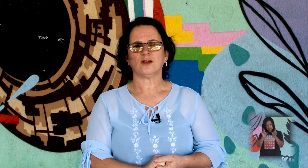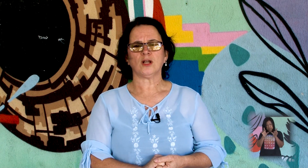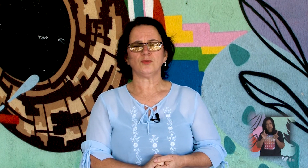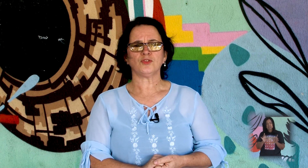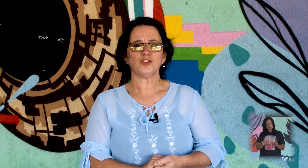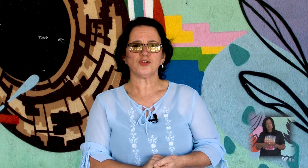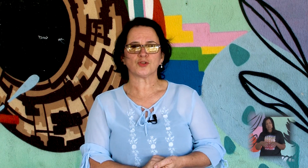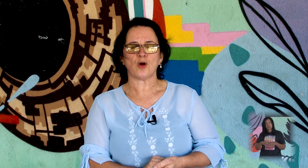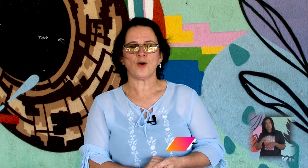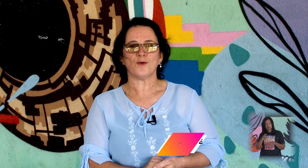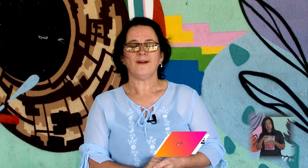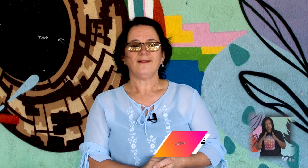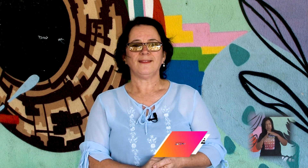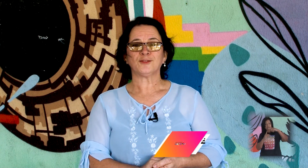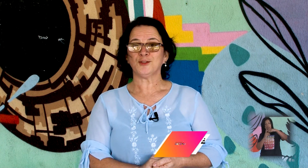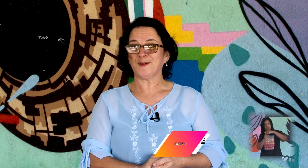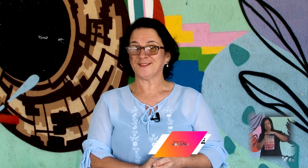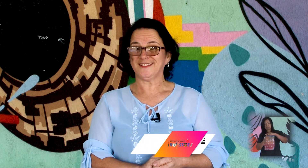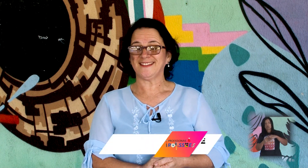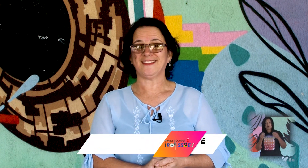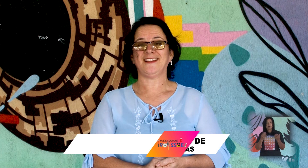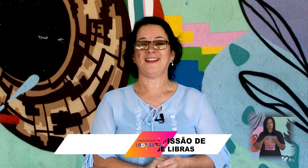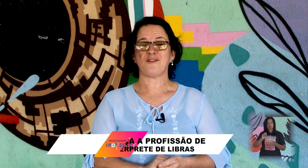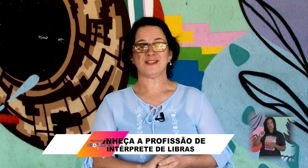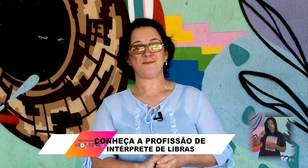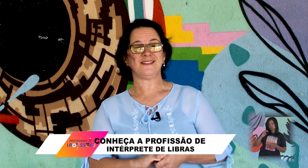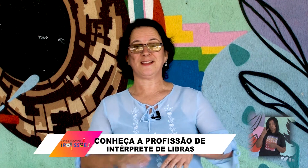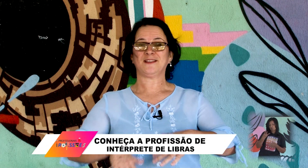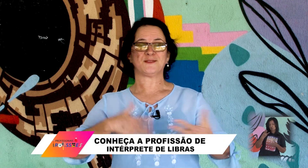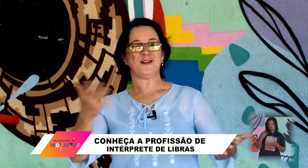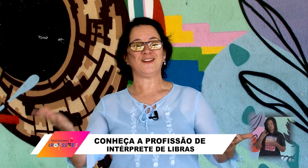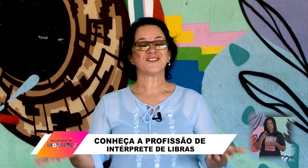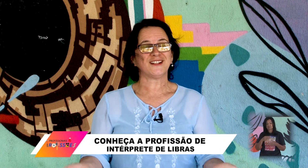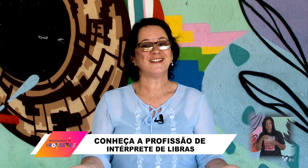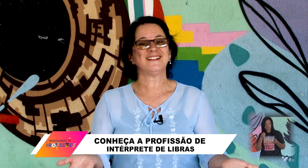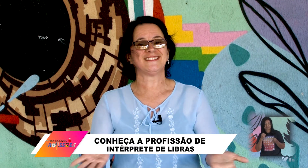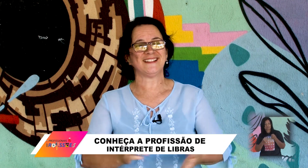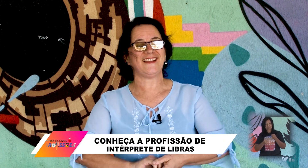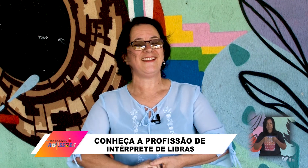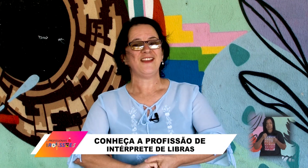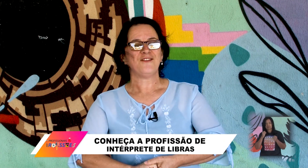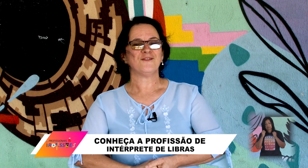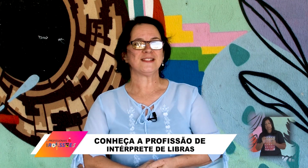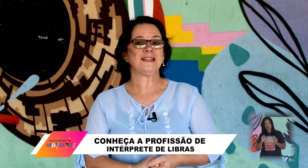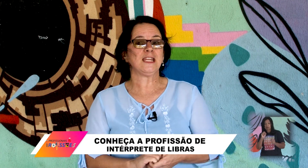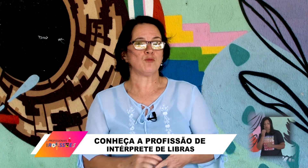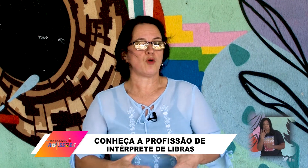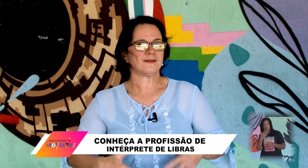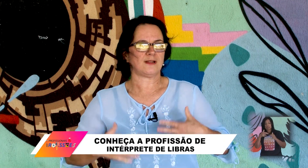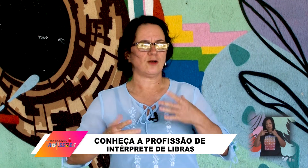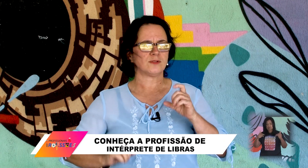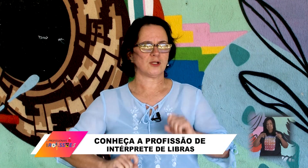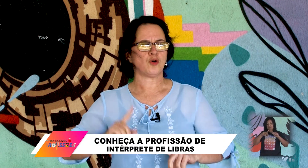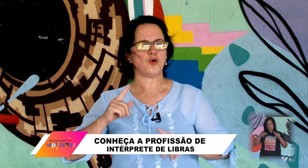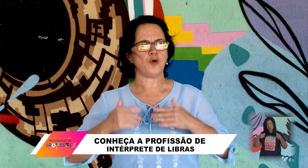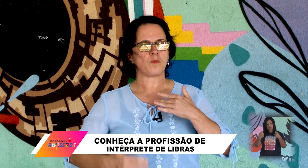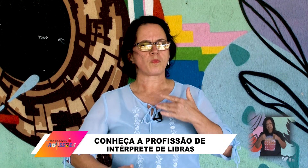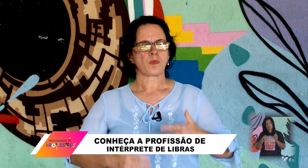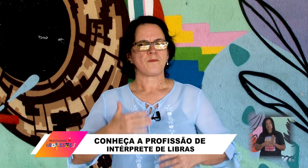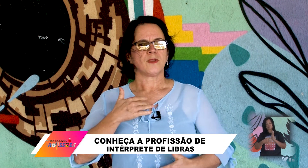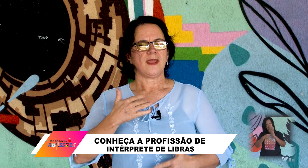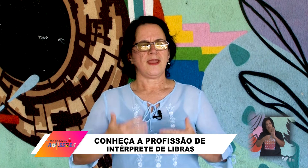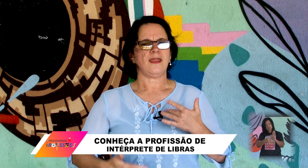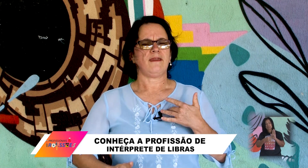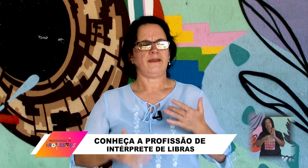específica ali. Agora, em show, né, tudo pode acontecer, né? E você é mais extravagante, né? Você tem que mostrar o seu...